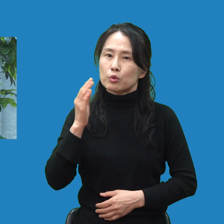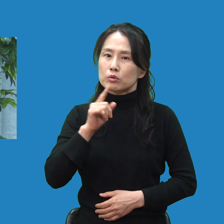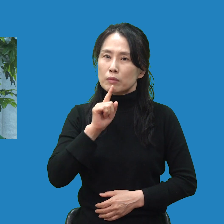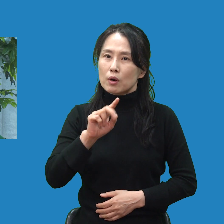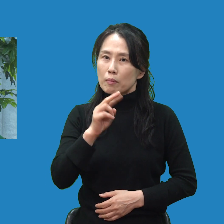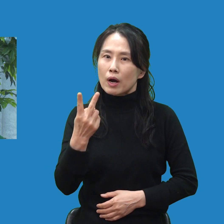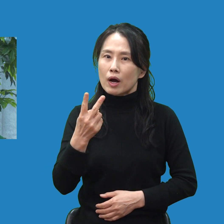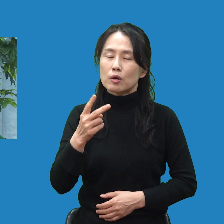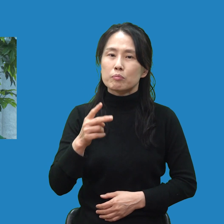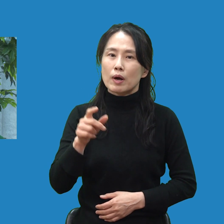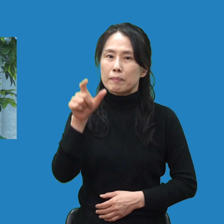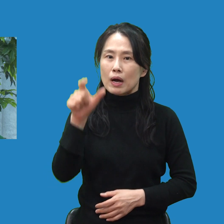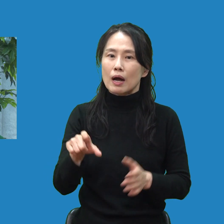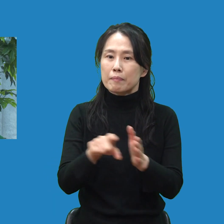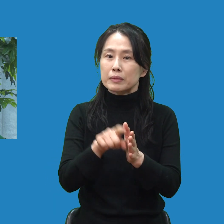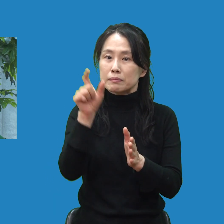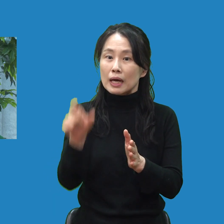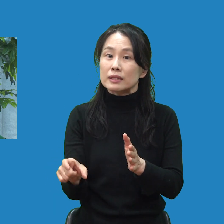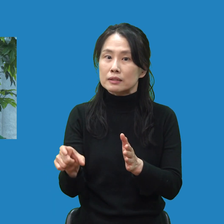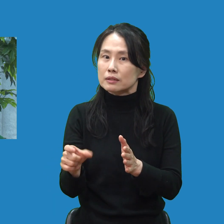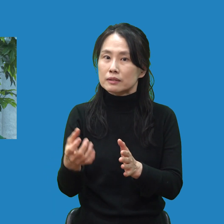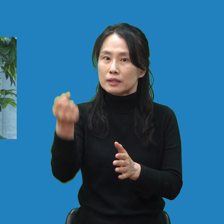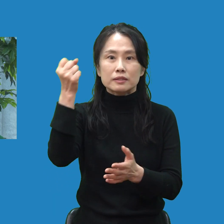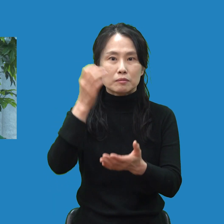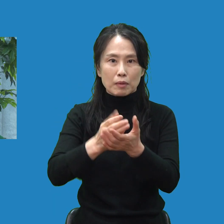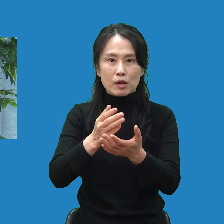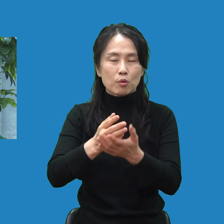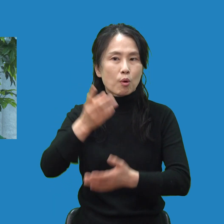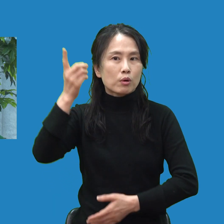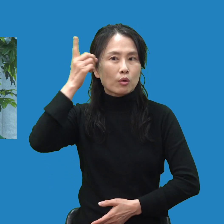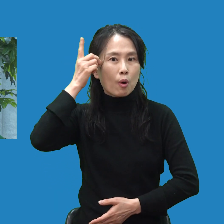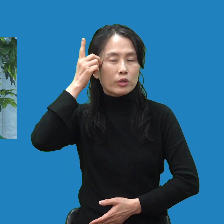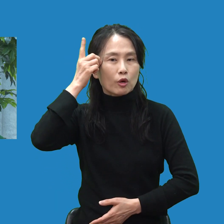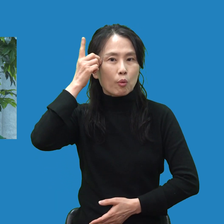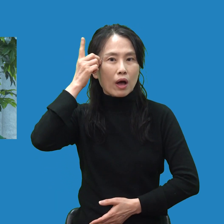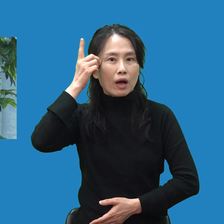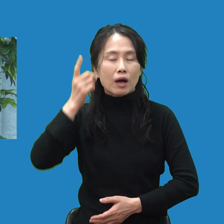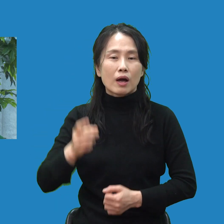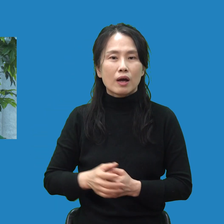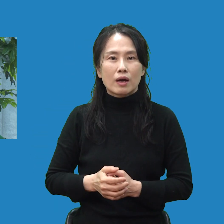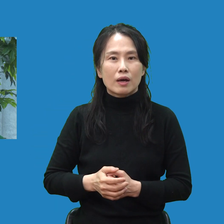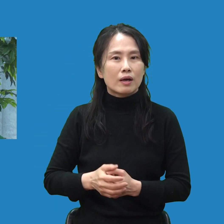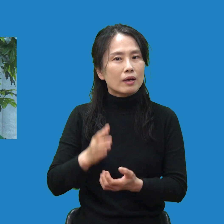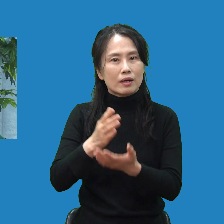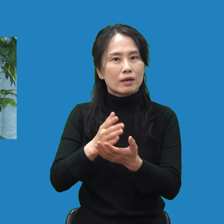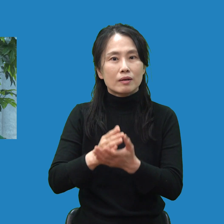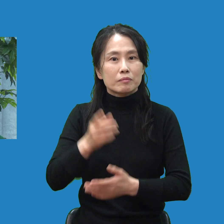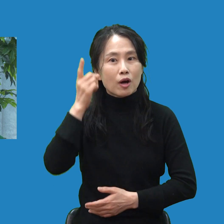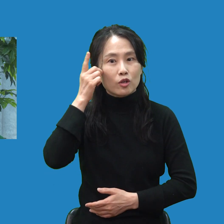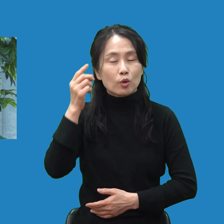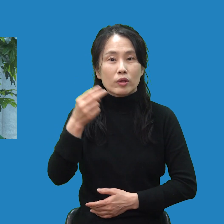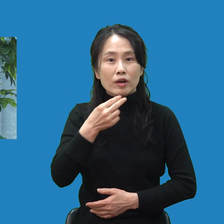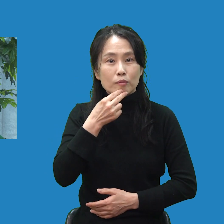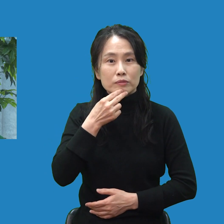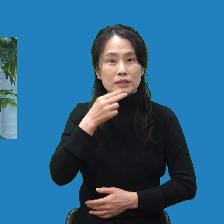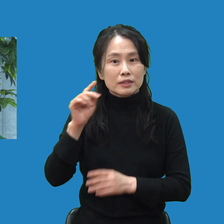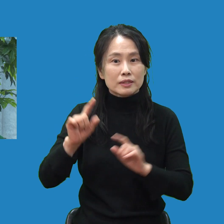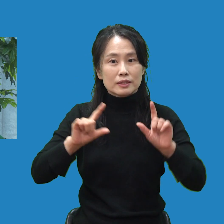있겠어요. 또 휴대전화, 전화 없이 여러분 하루 살아갈 수